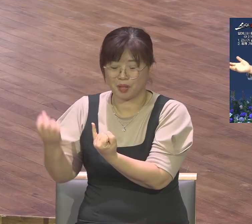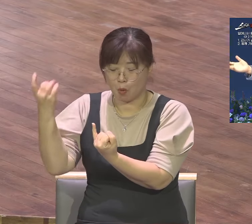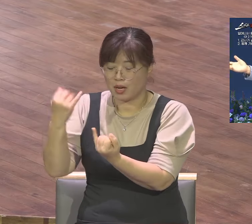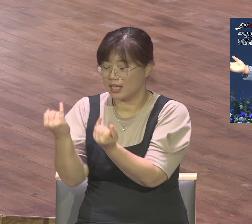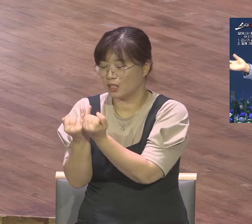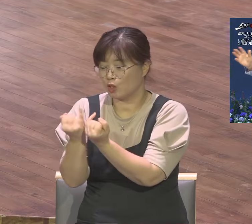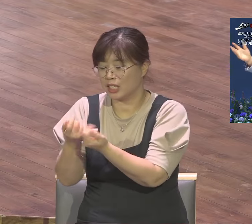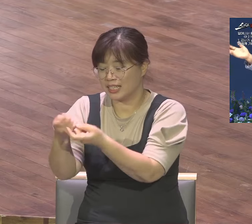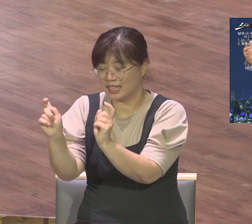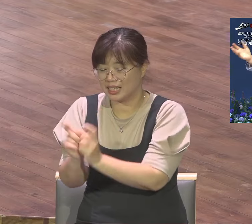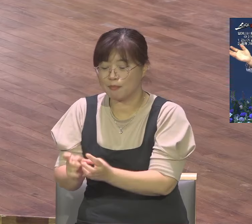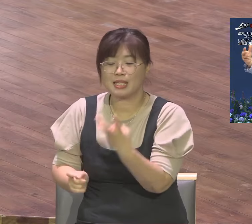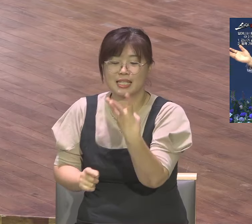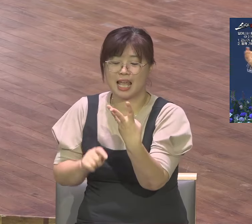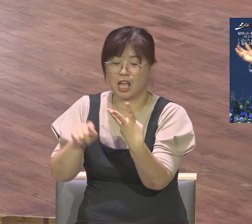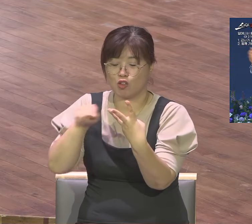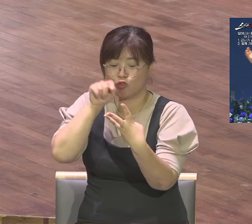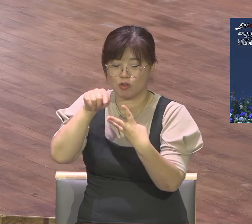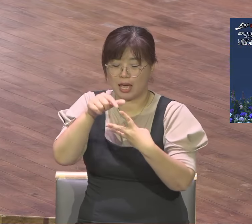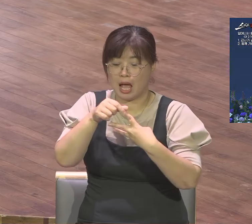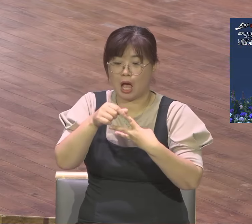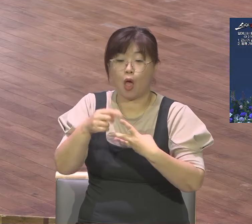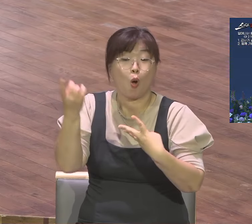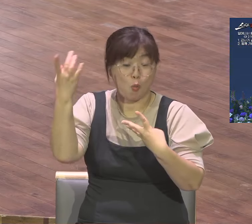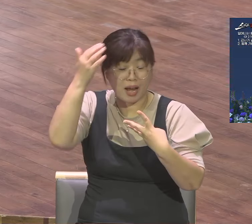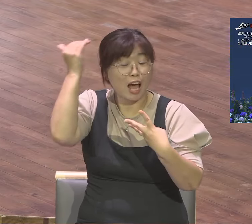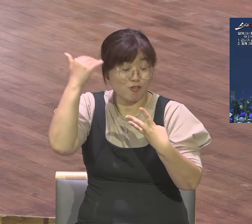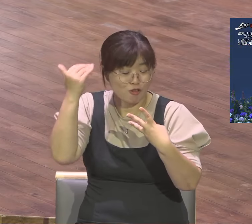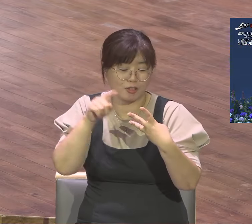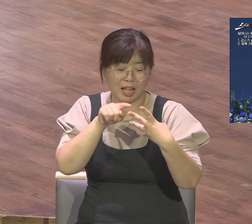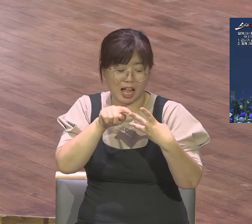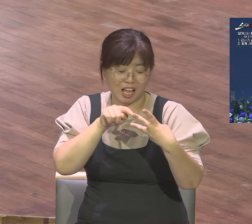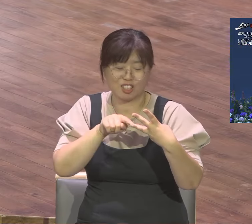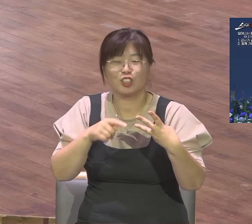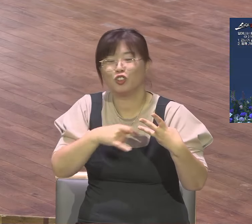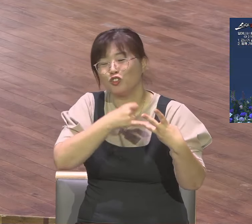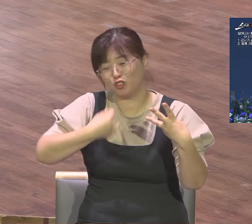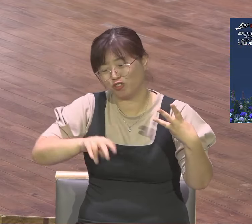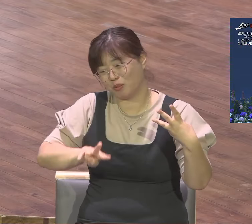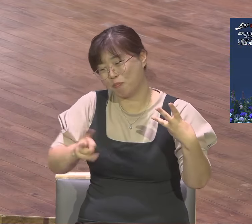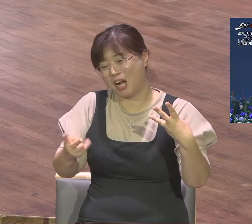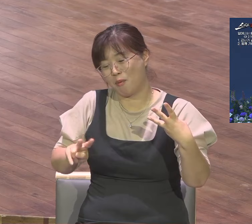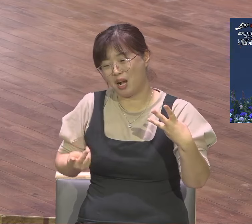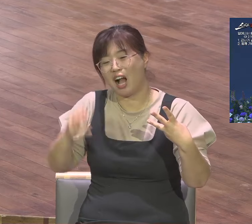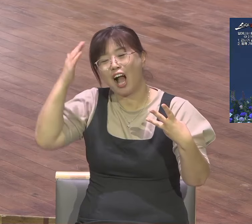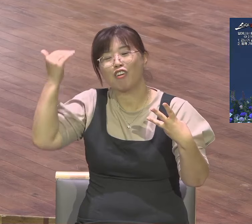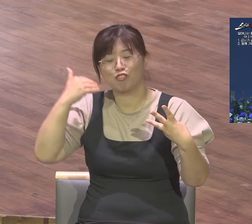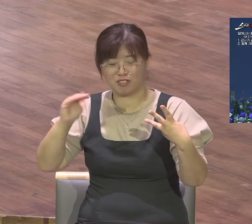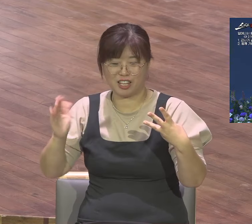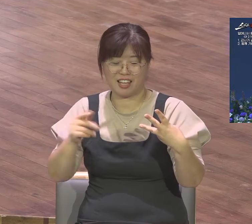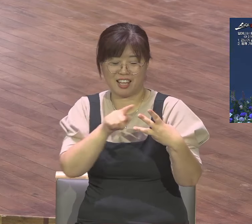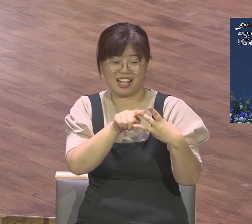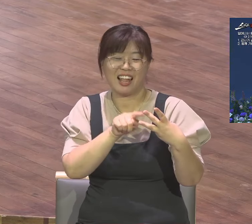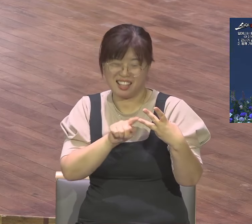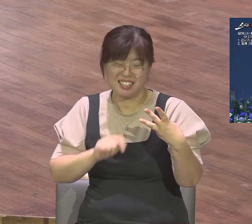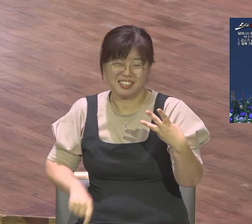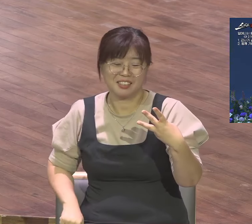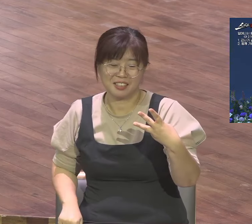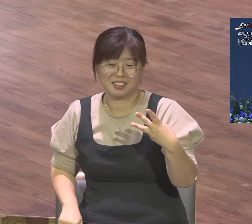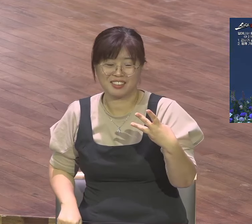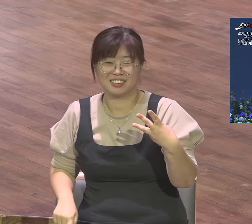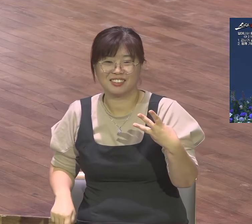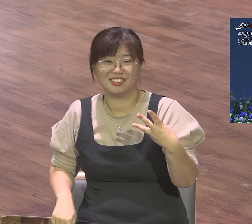중국 있으면 선수를 못 나가. 올림픽 못 나가니까 전부 다른 나라에다 가가지고 대표로 나오는 거예요. 우리나라